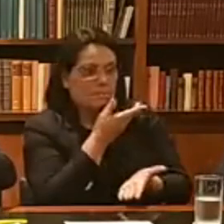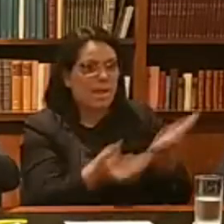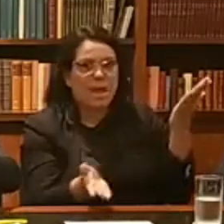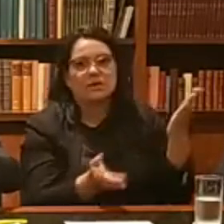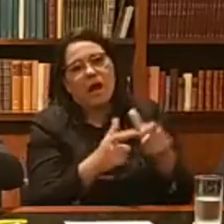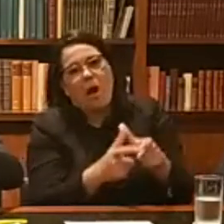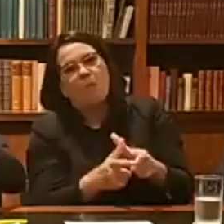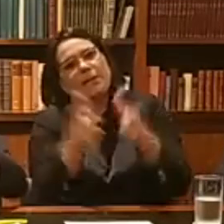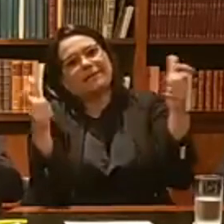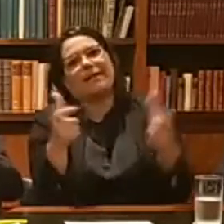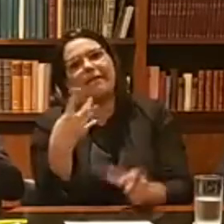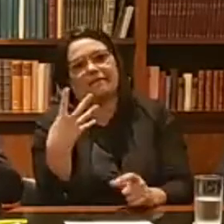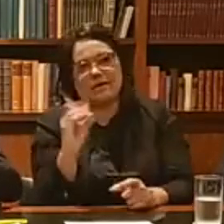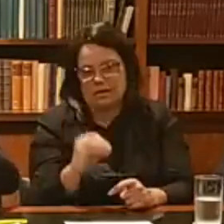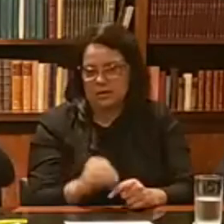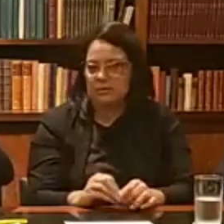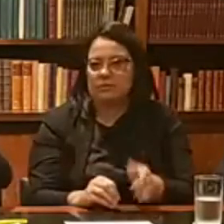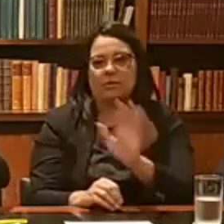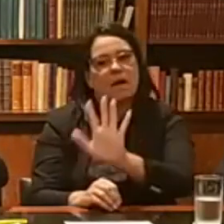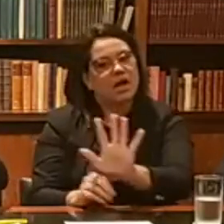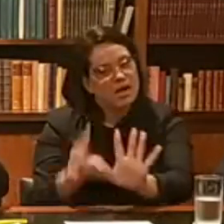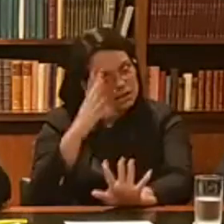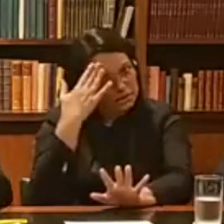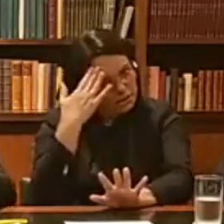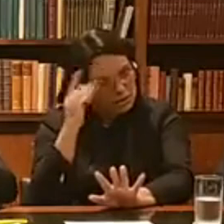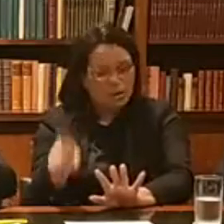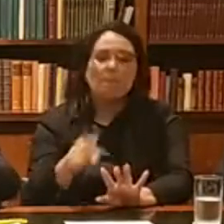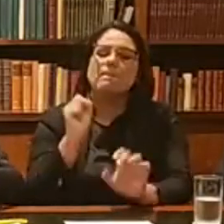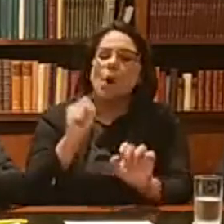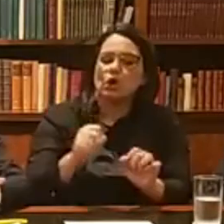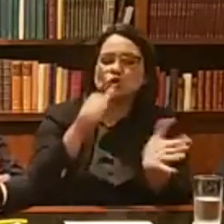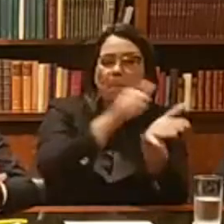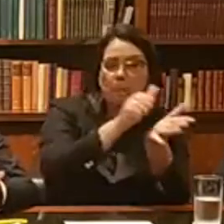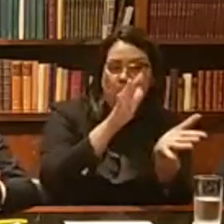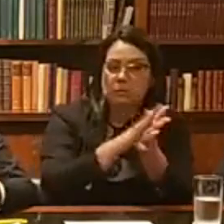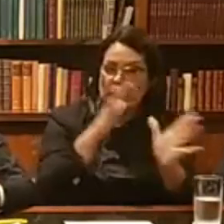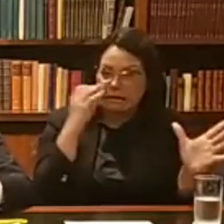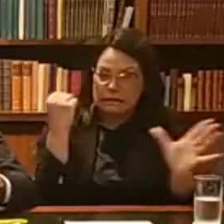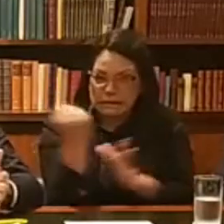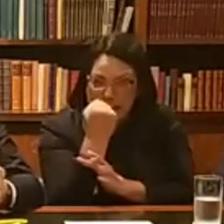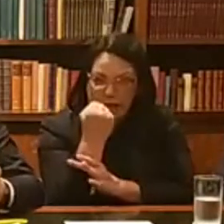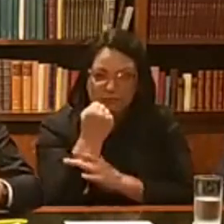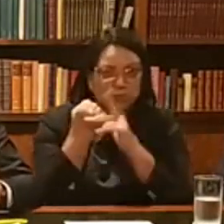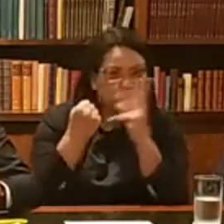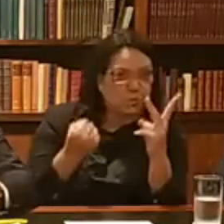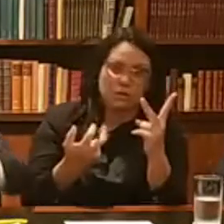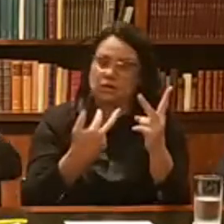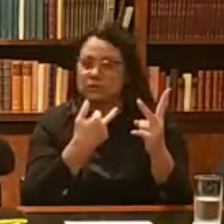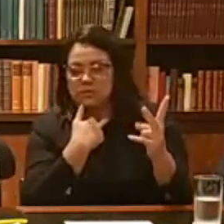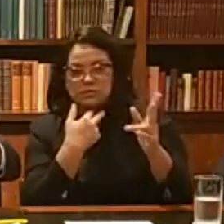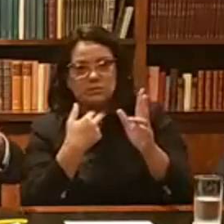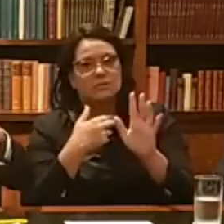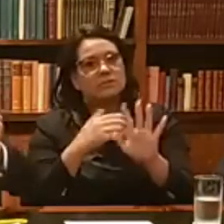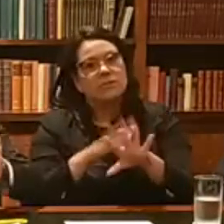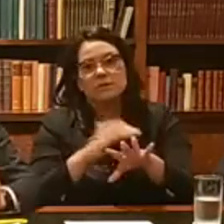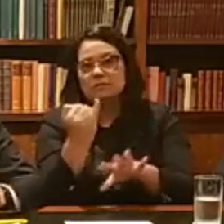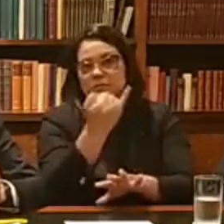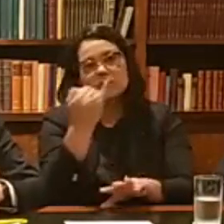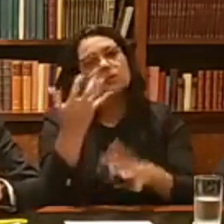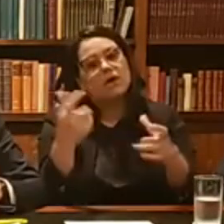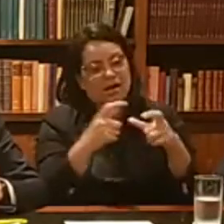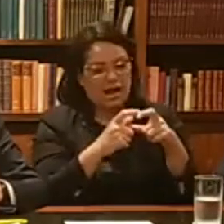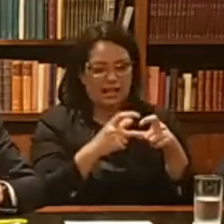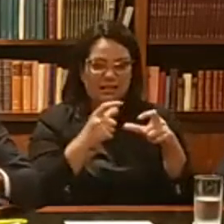não pode ter duas multas gravíssimas, mais uma grave, e aí complicou todo o meio de campo. E mais importante, eu queria diminuir o valor da